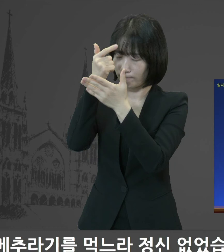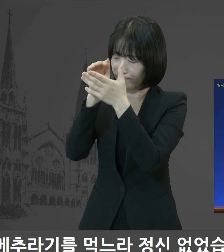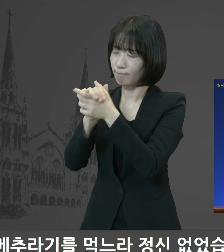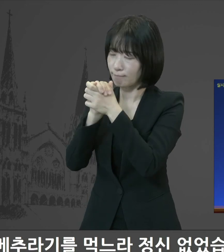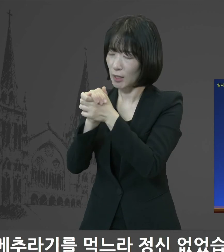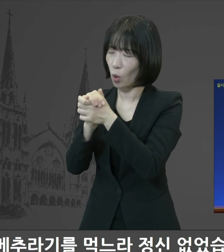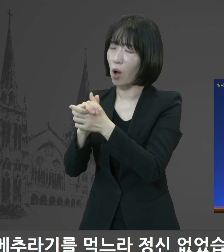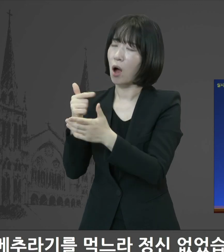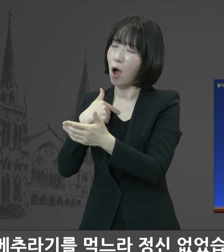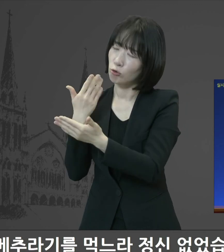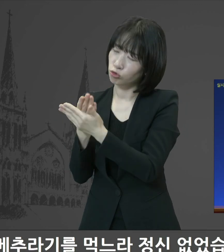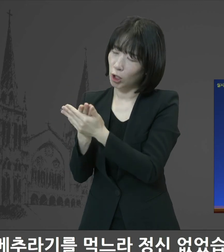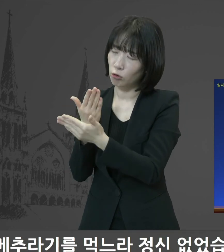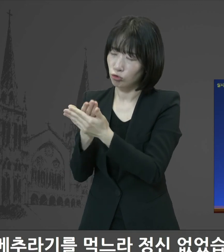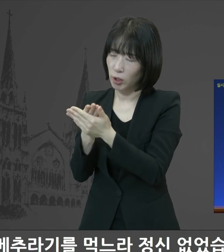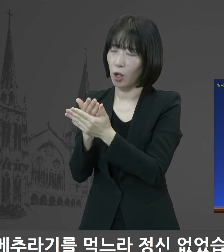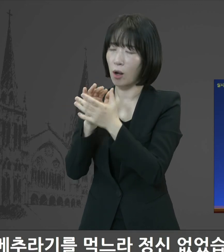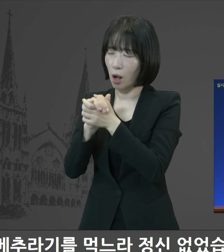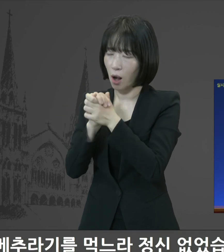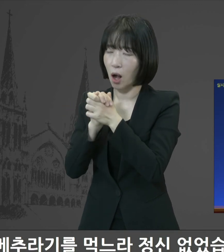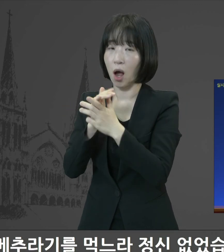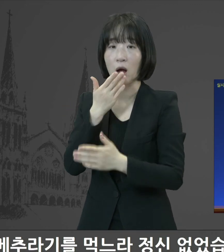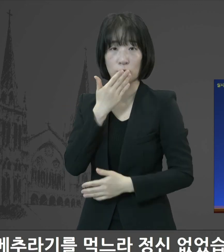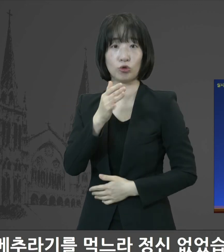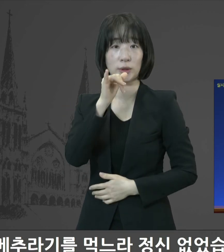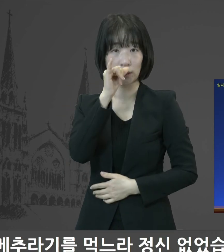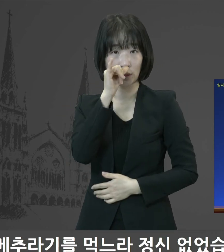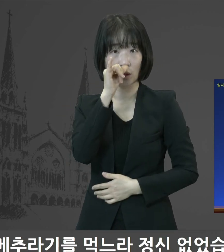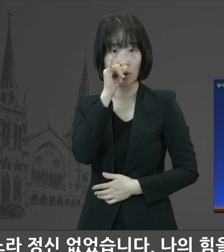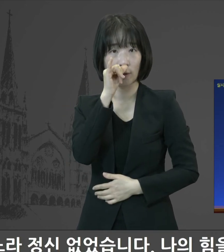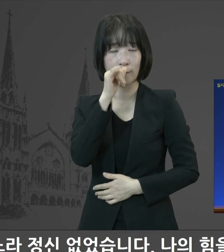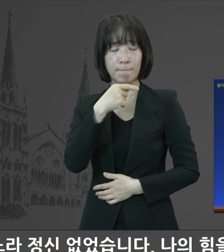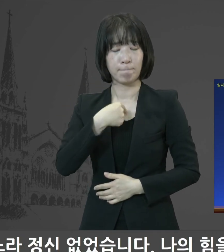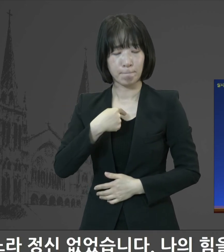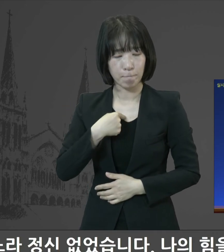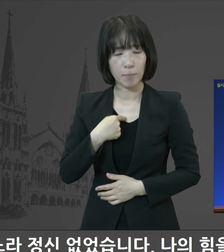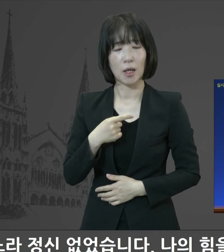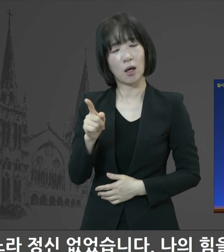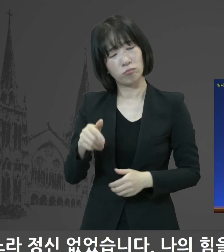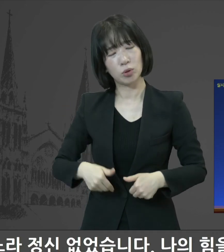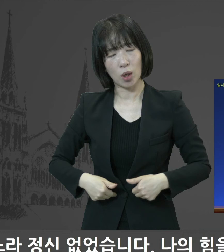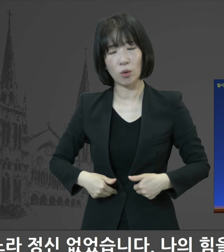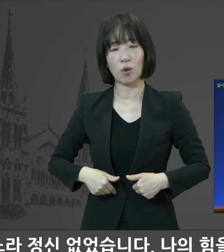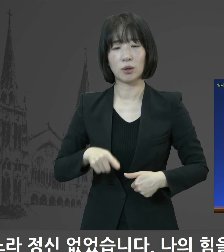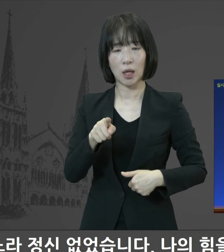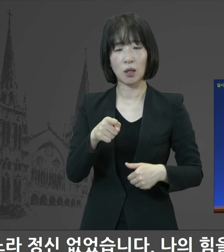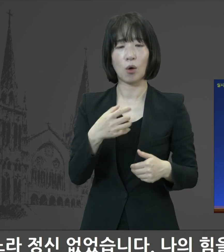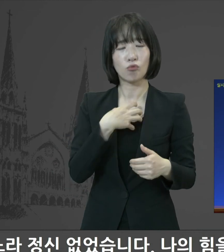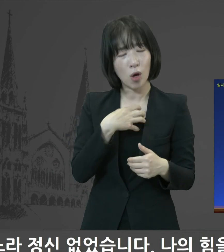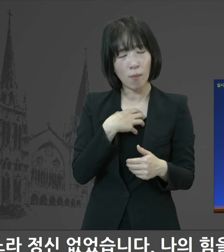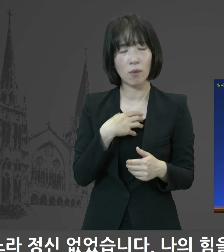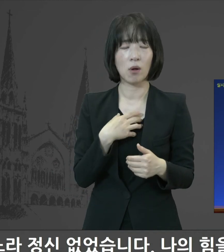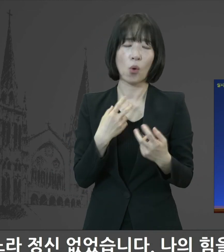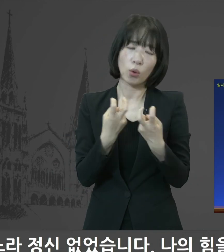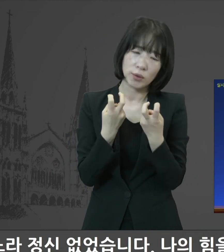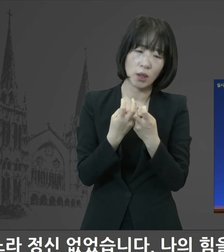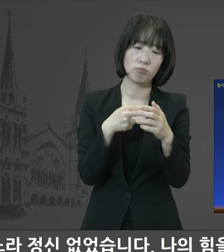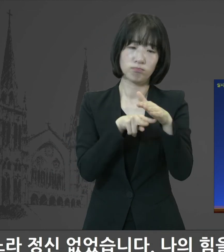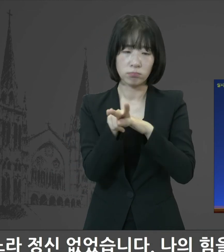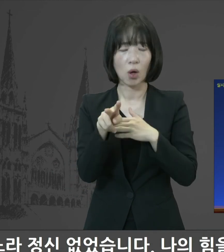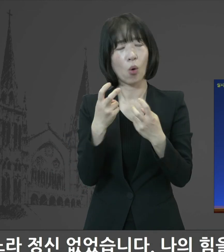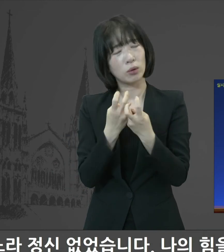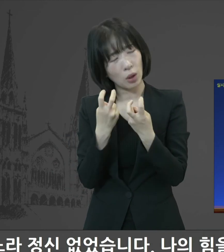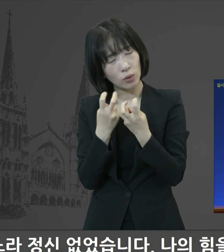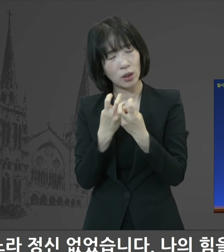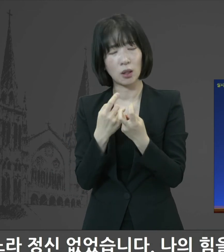제가 이렇게 힘든데요, 도대체 무슨 일 때문에 제가 힘든 겁니까? 어떻게 하면 제가 이 위기를 벗어날 수 있겠습니까? 저의